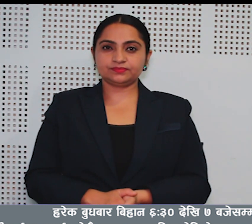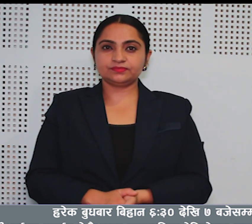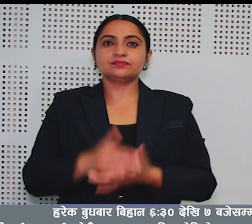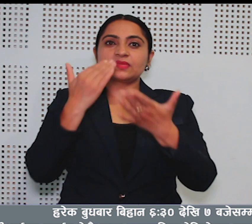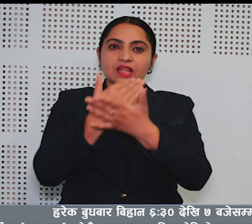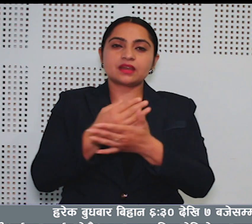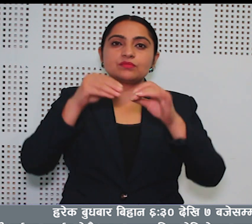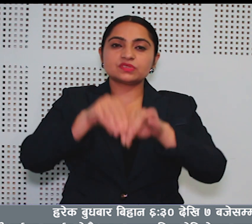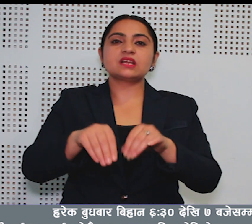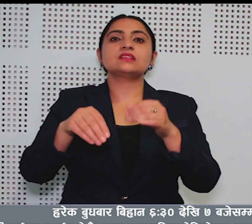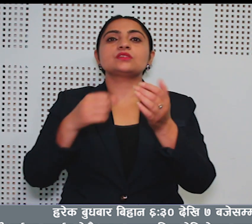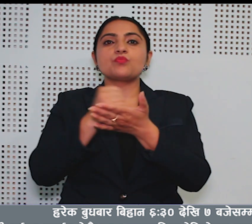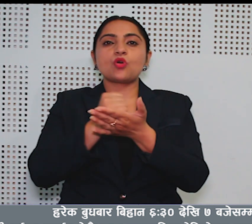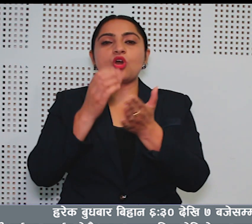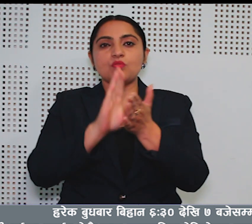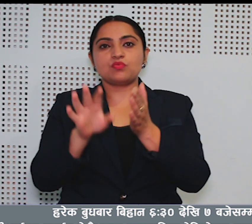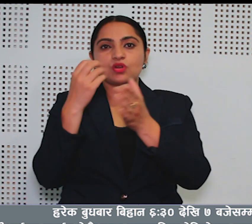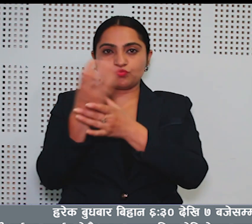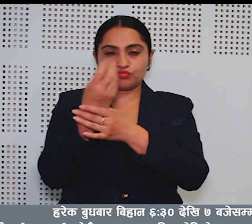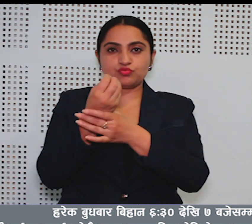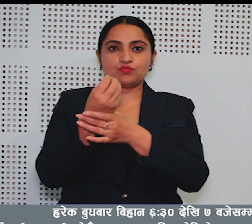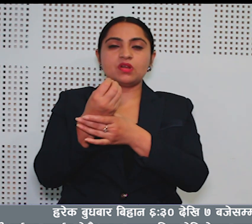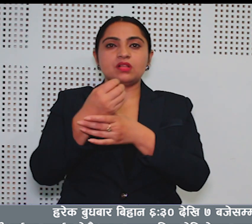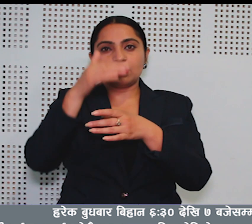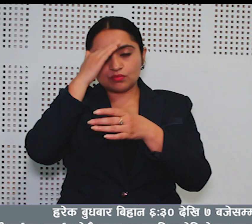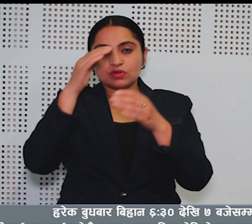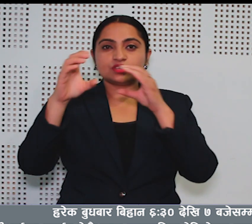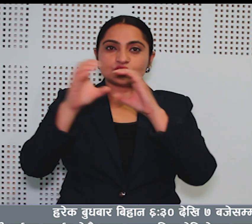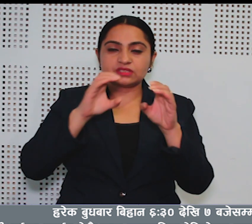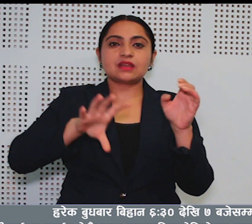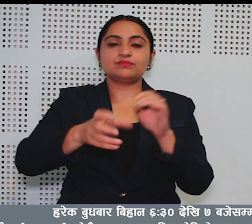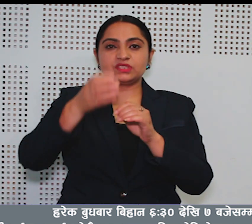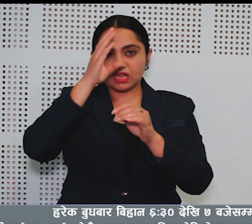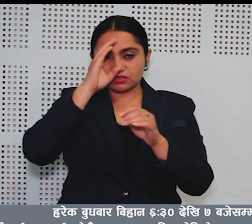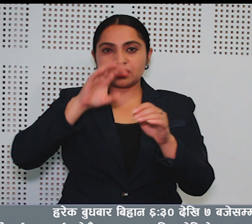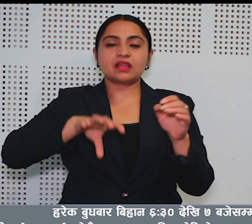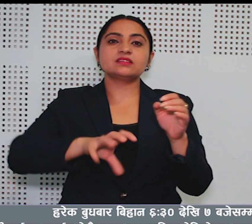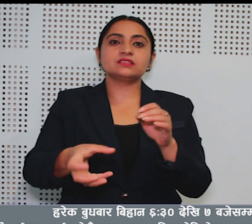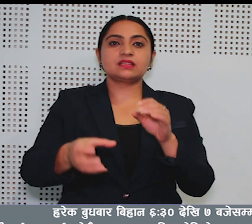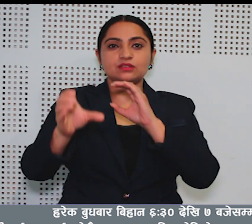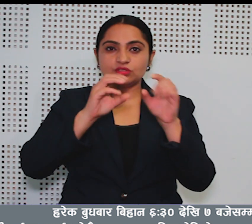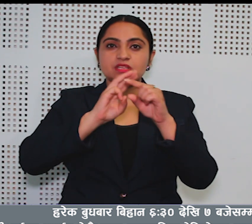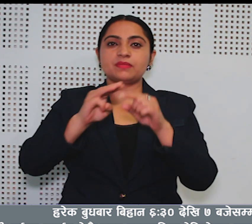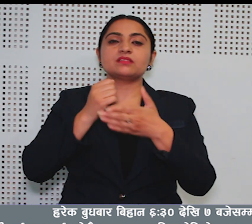कार्यक्रम साझा पहल मार्फत विपद सञ्चारमा स्थानीय सरकार र स्थानीय सञ्चार माध्यमको सहकार्यका विषयमा खोजी